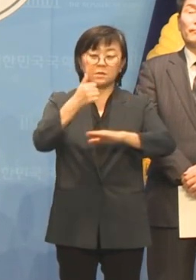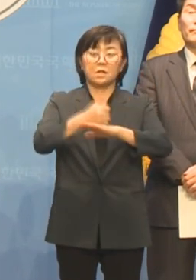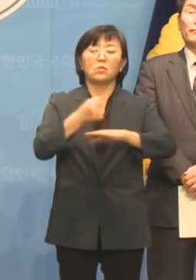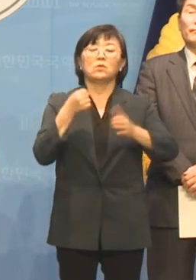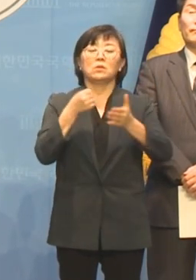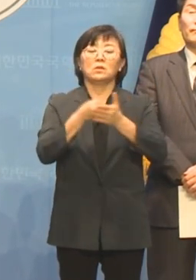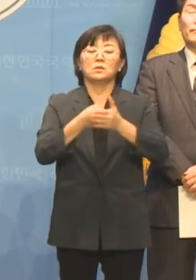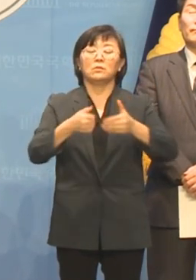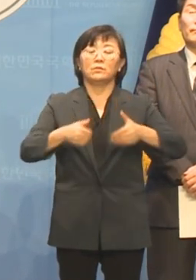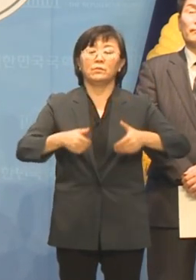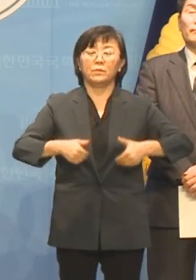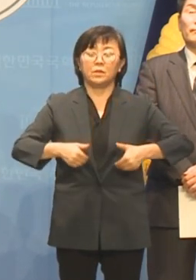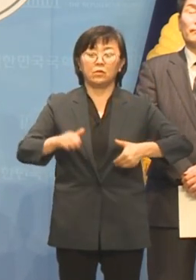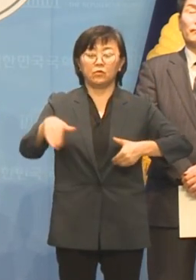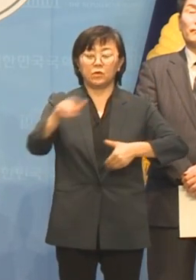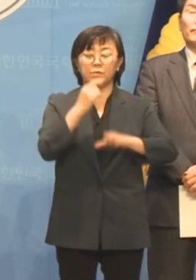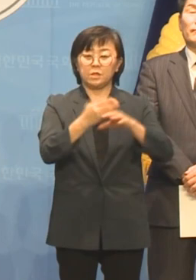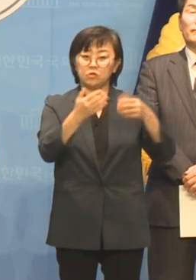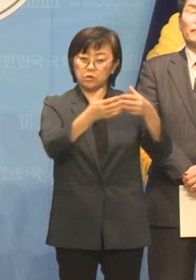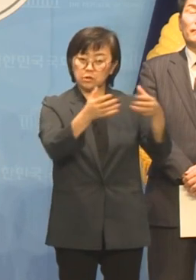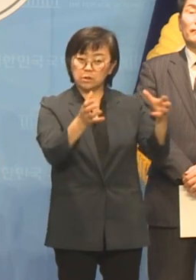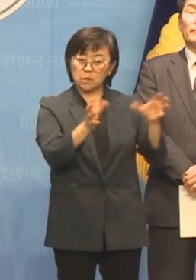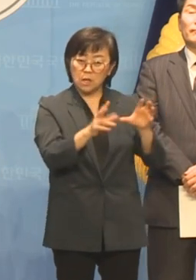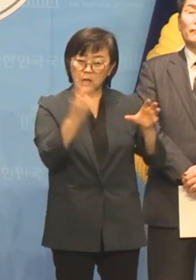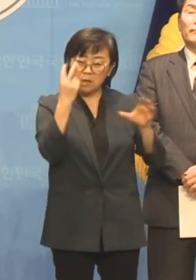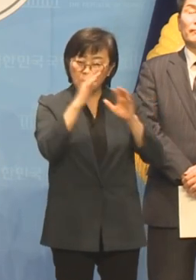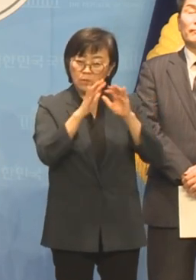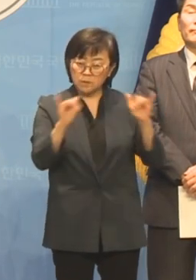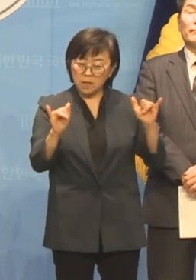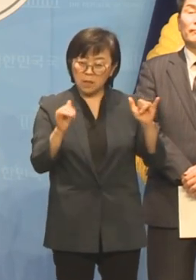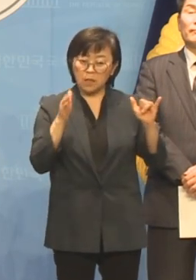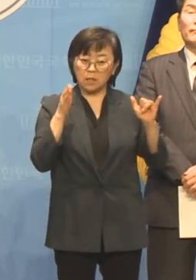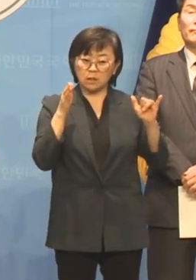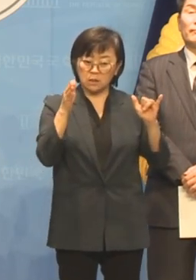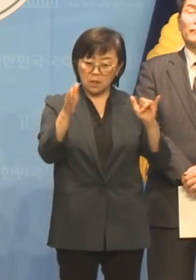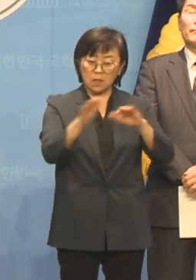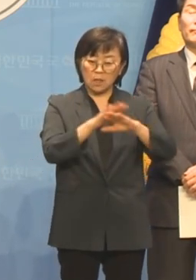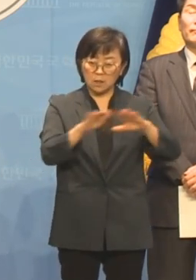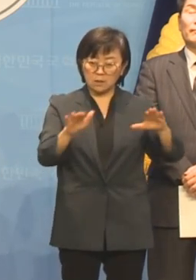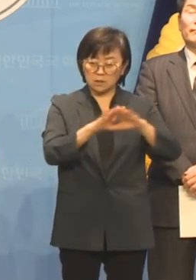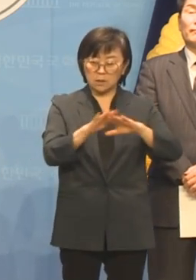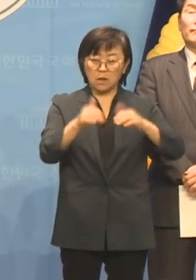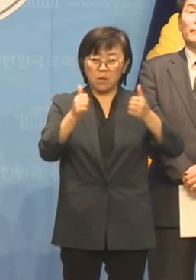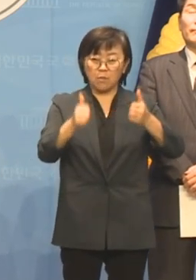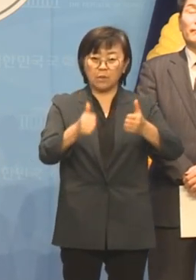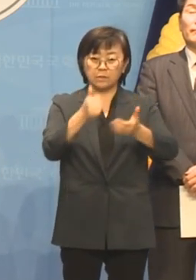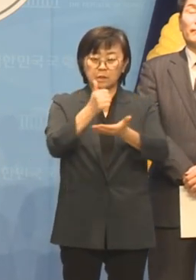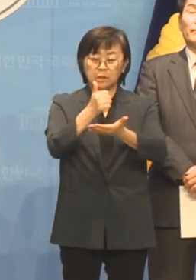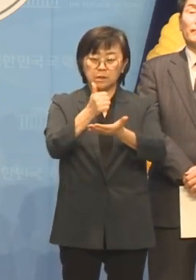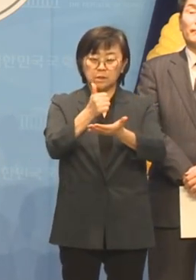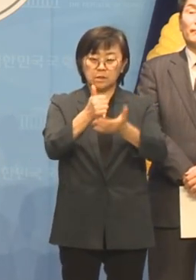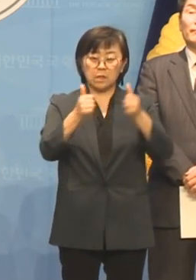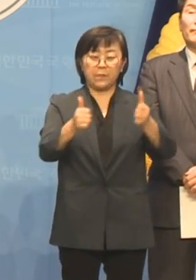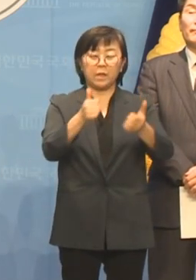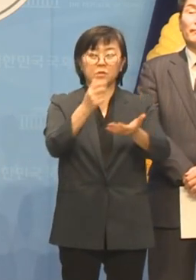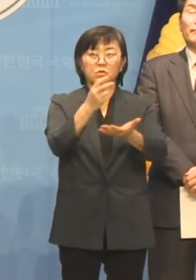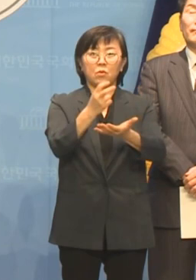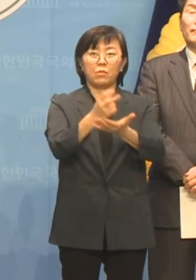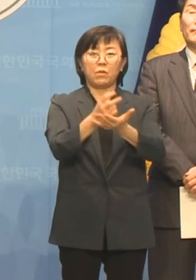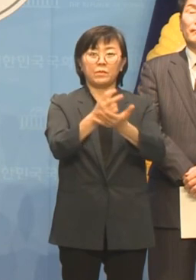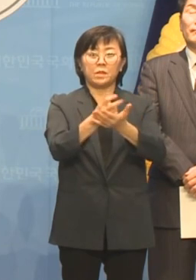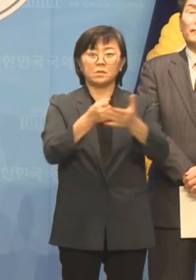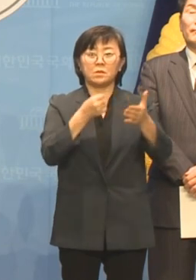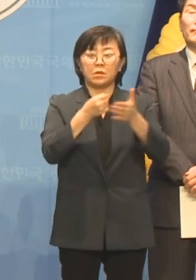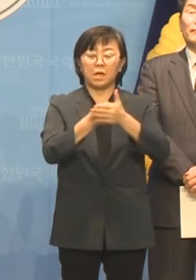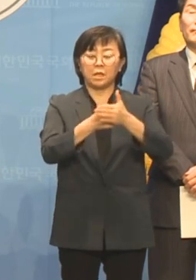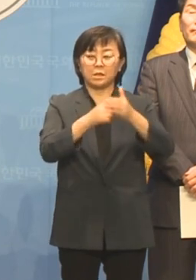합니다. 우리 민주당 검사범죄대응 TF는 헌법재판소에 헌법재판소법이 정한